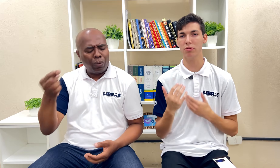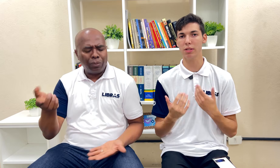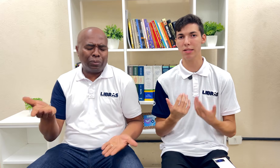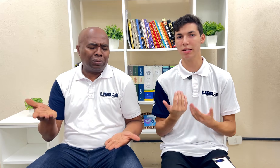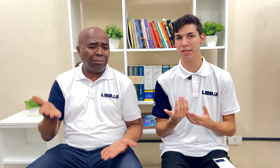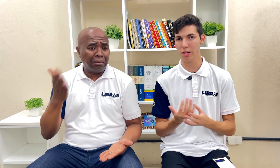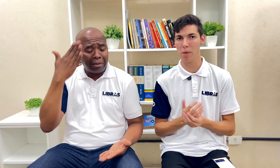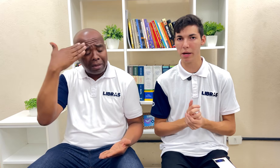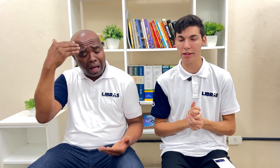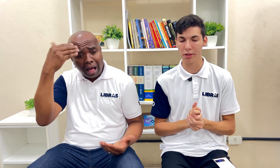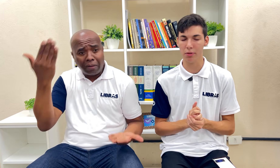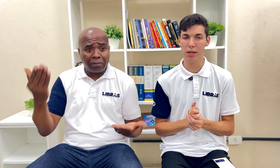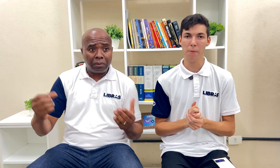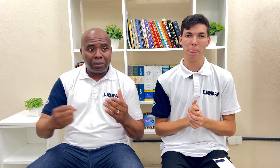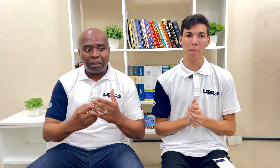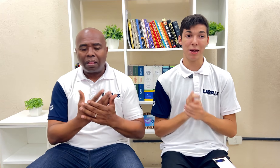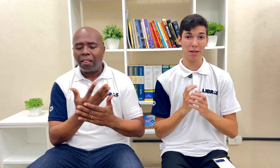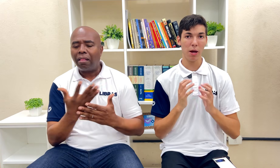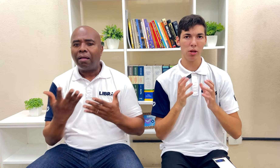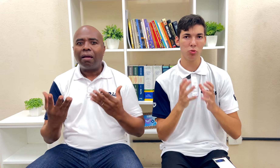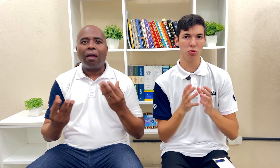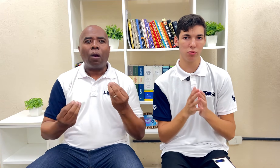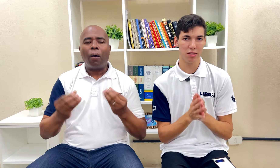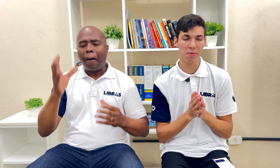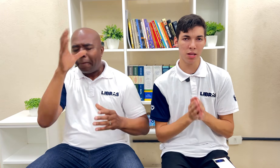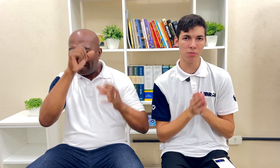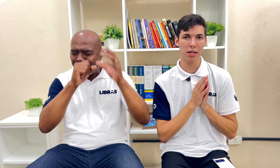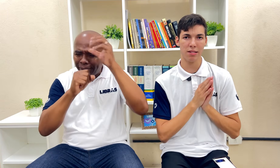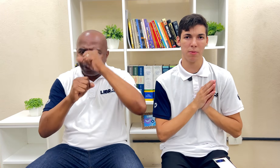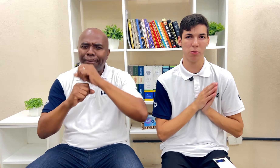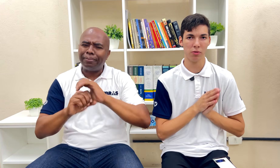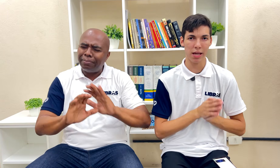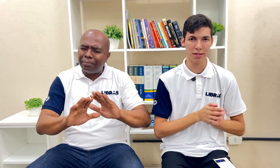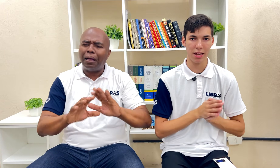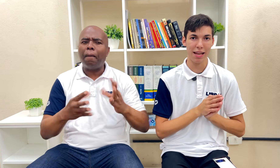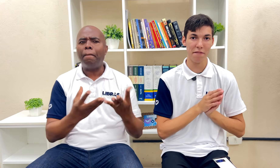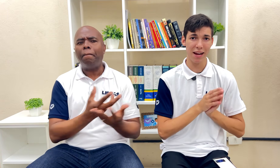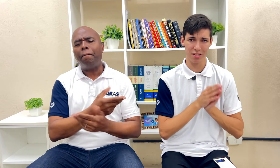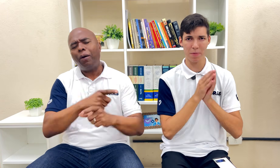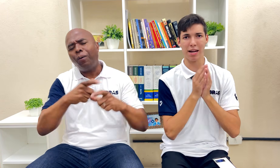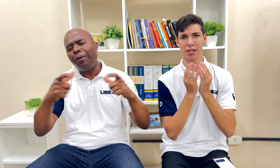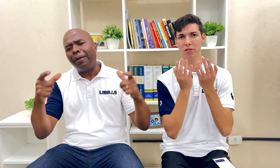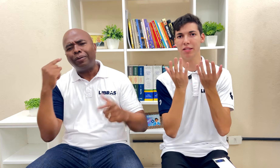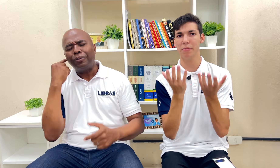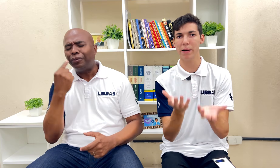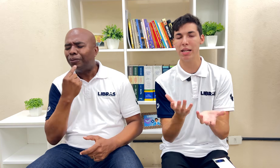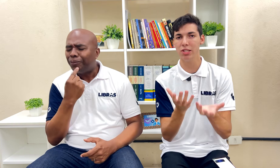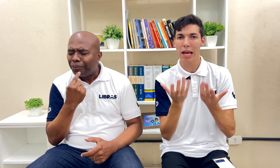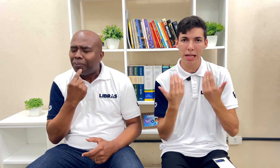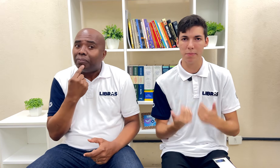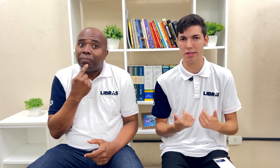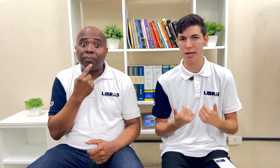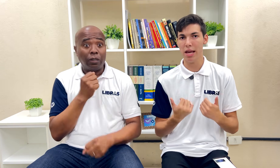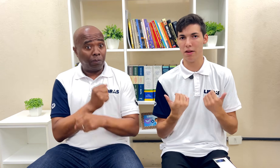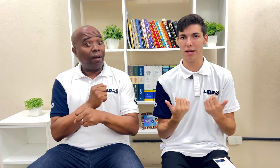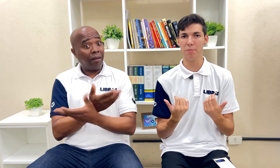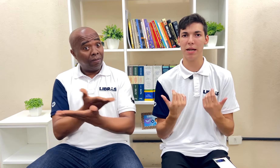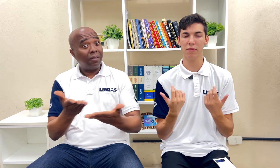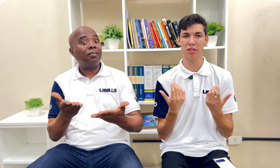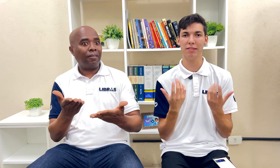que eles cresceram aprendendo. Mas a maioria do surdo em si, mesmo que ele saiba português, ele vai esperar que você interprete em Libras. Ele vai esperar que você traga